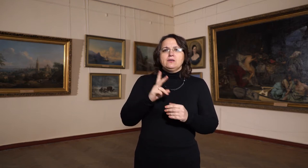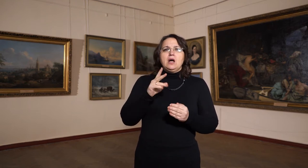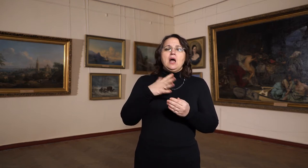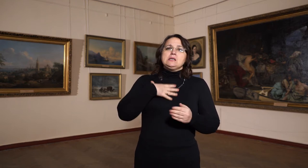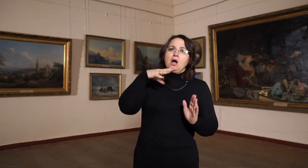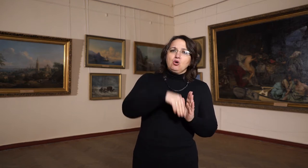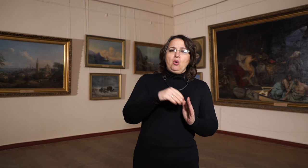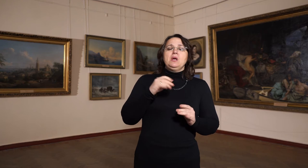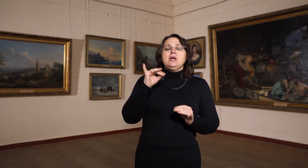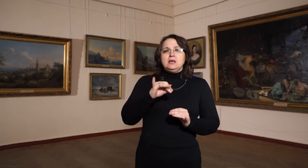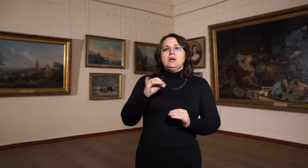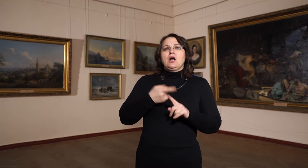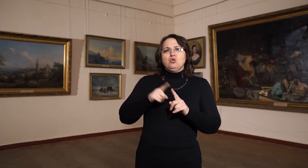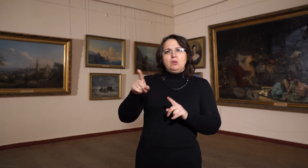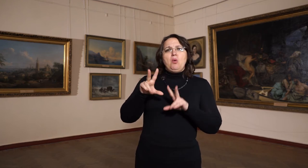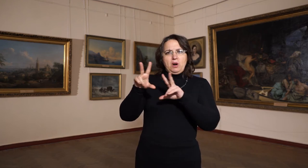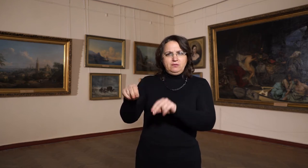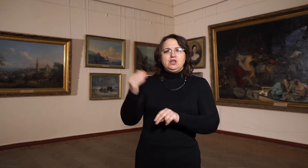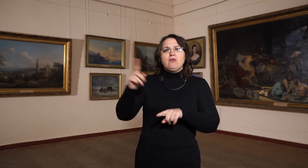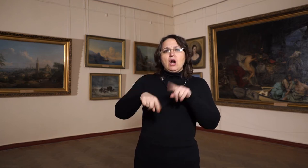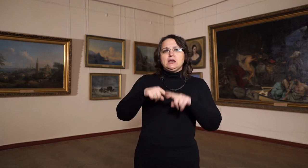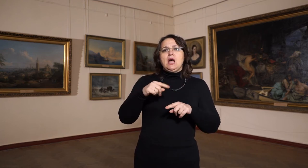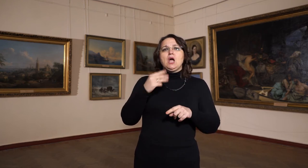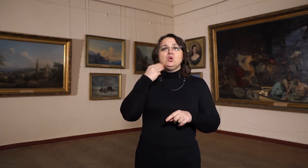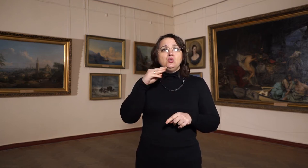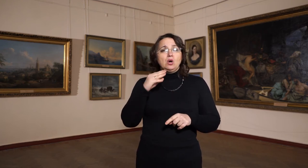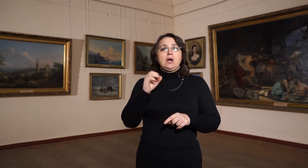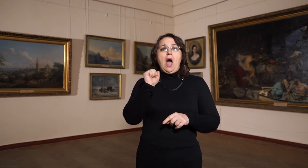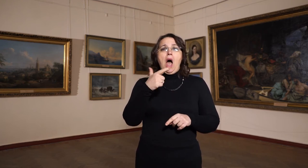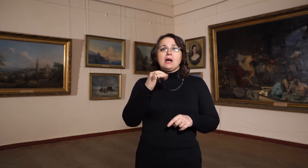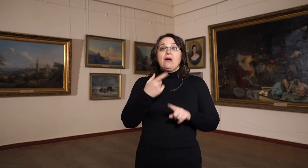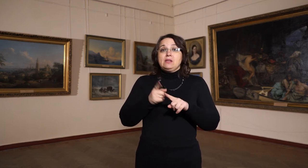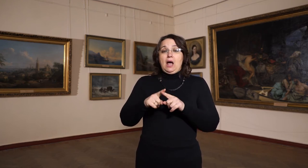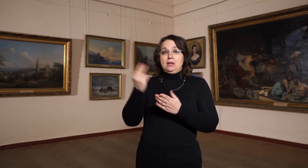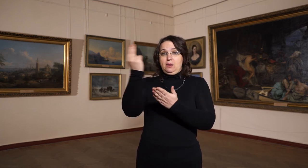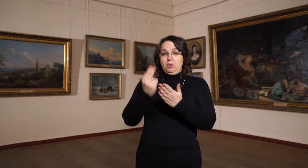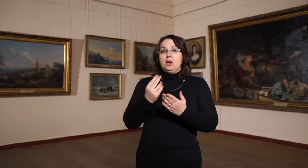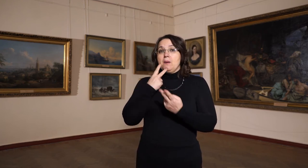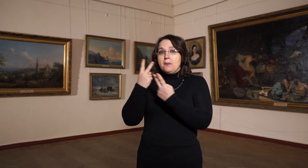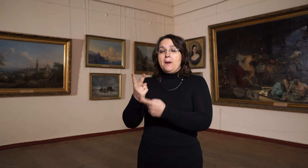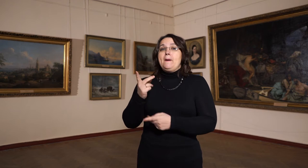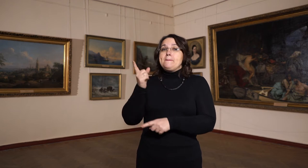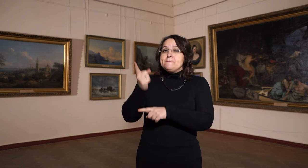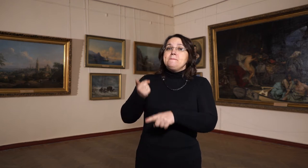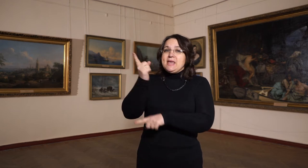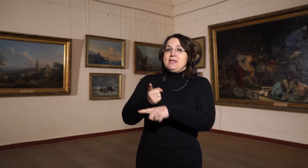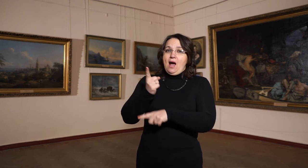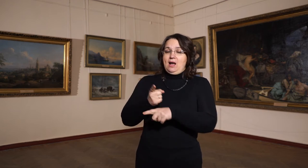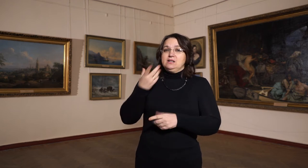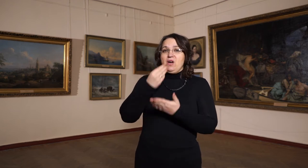ему, очевидно, родная тетка Аграфена, которая на этом полотне как раз и пеняет своему воспитаннику за